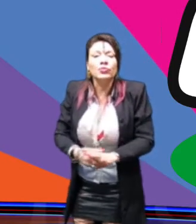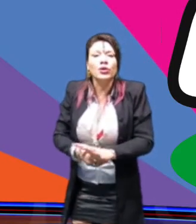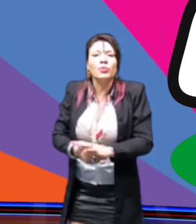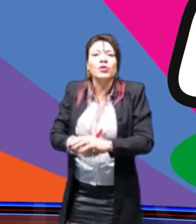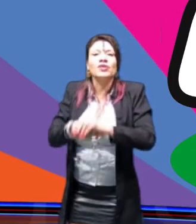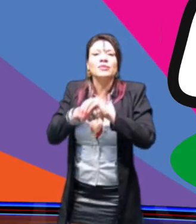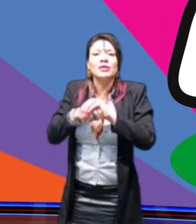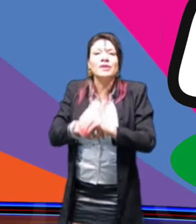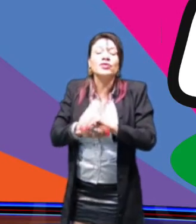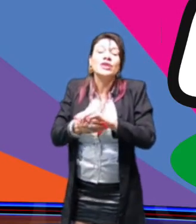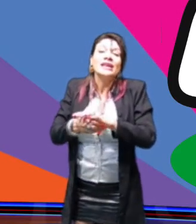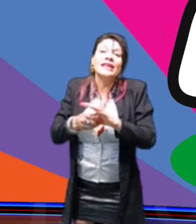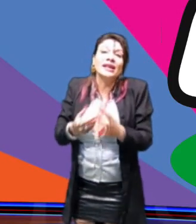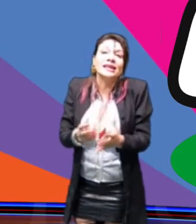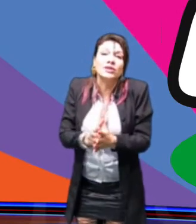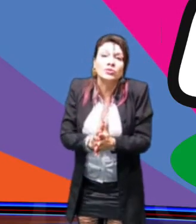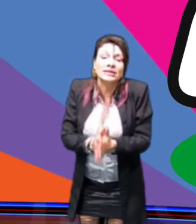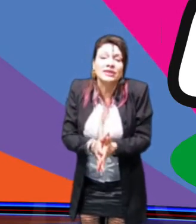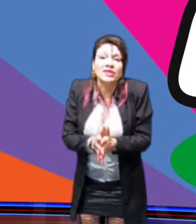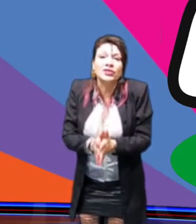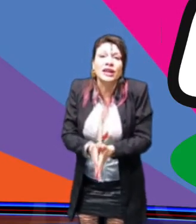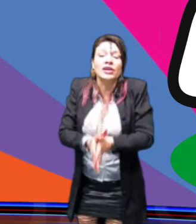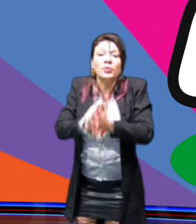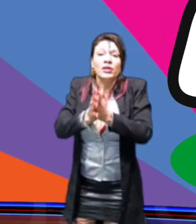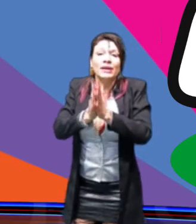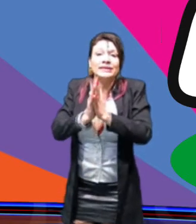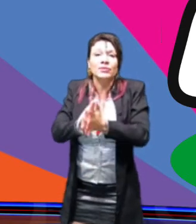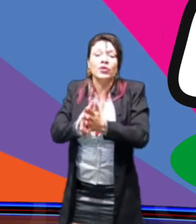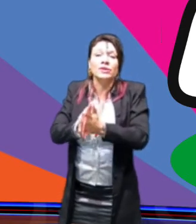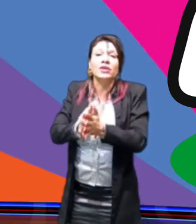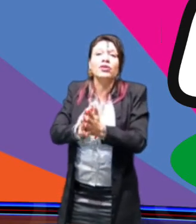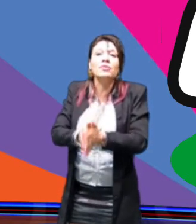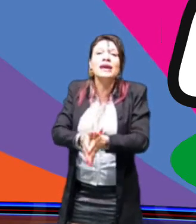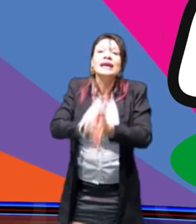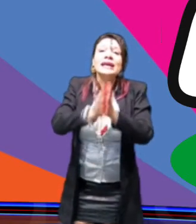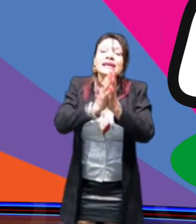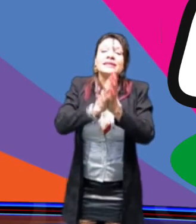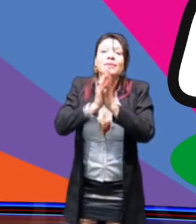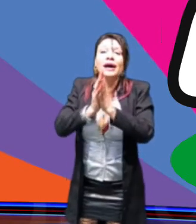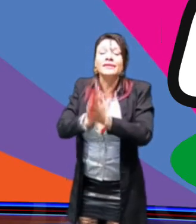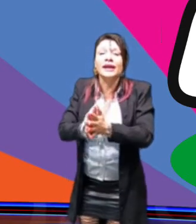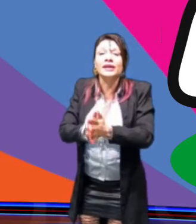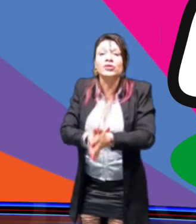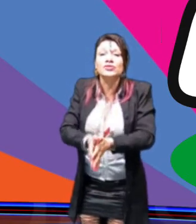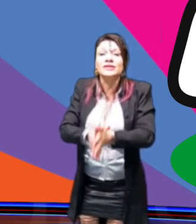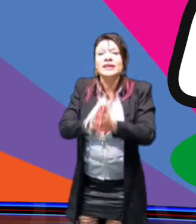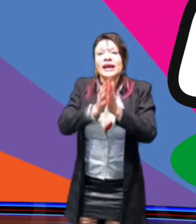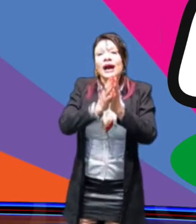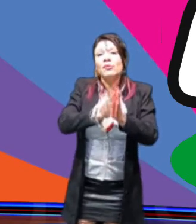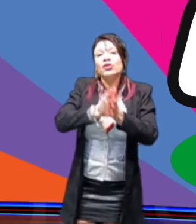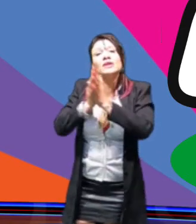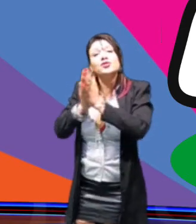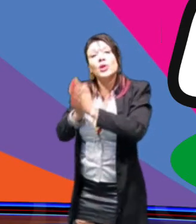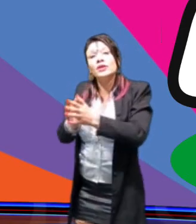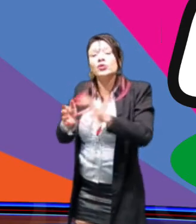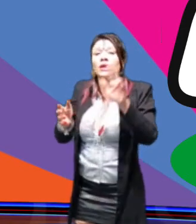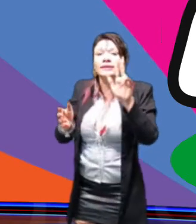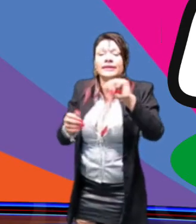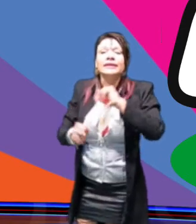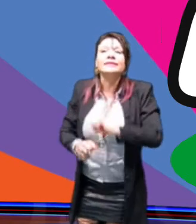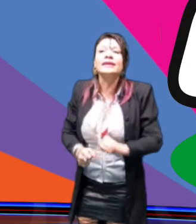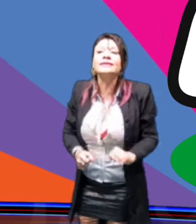bono por 7.000 pesos, dada la circunstancia inflacionaria y los problemas que tenemos con nuestra economía, y se va a entregar entonces a modo mensual